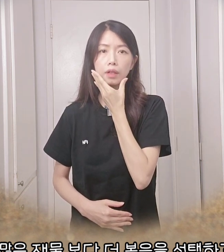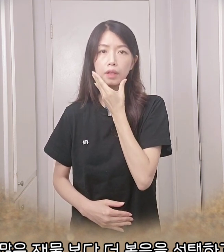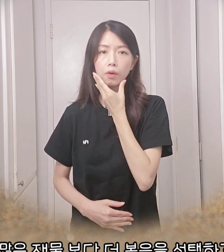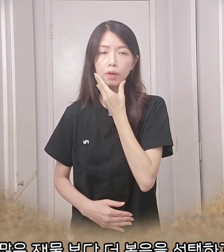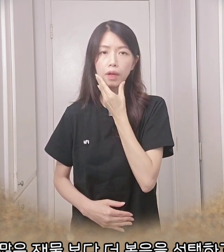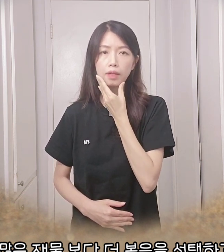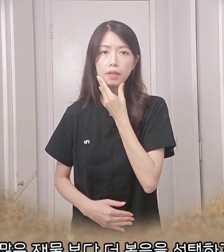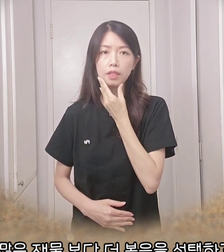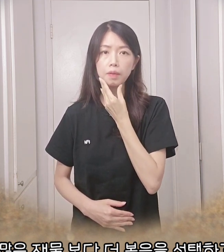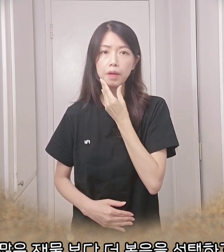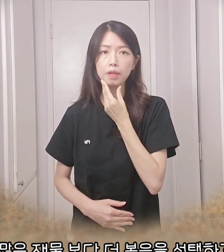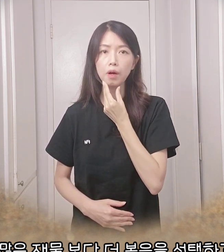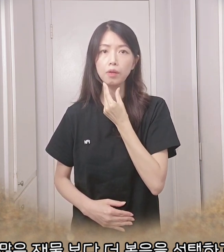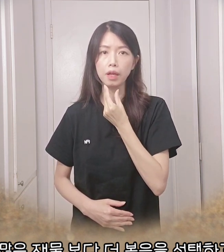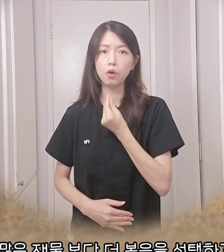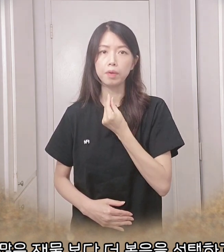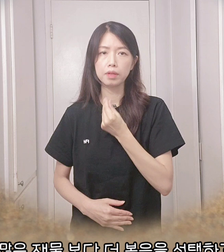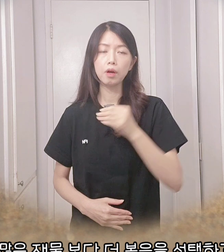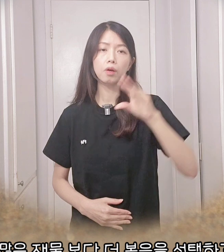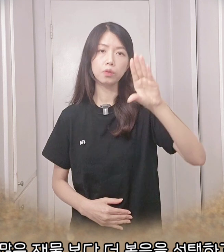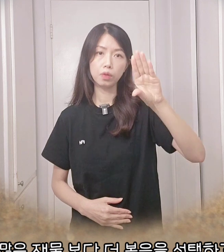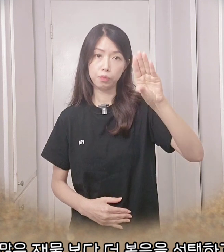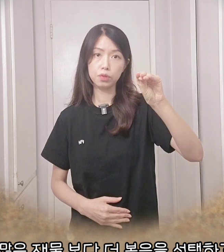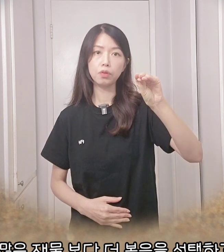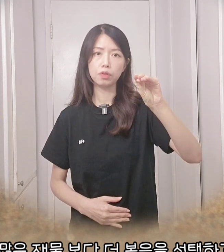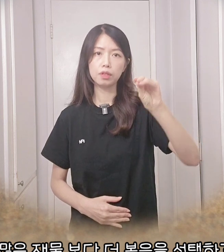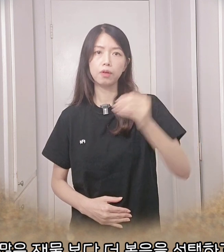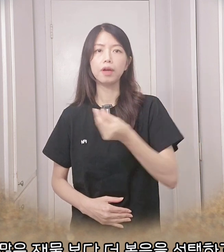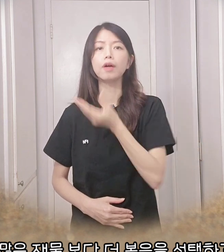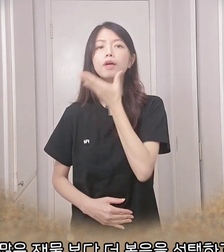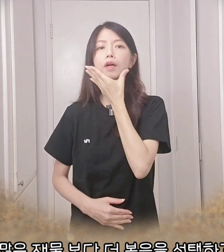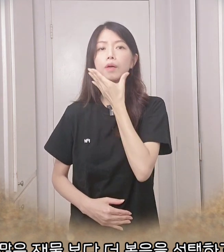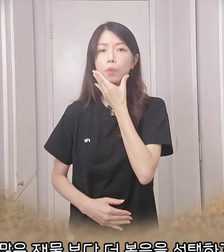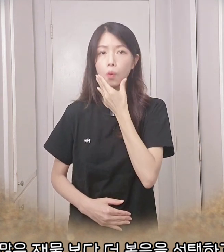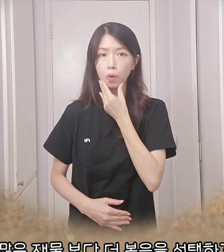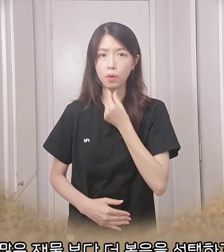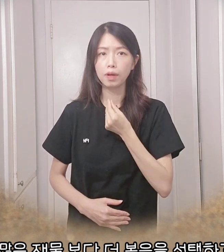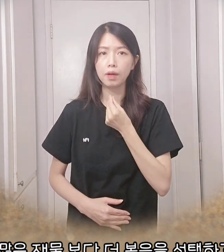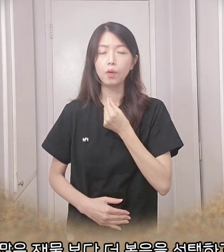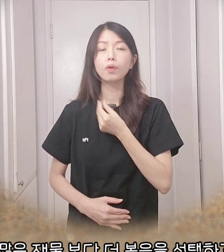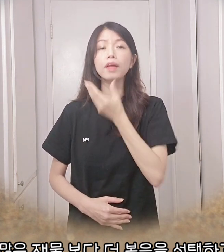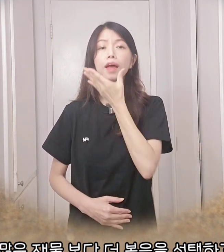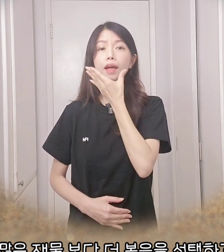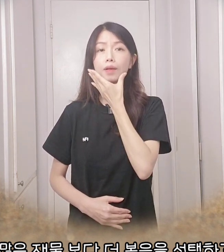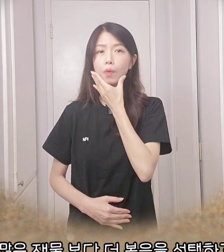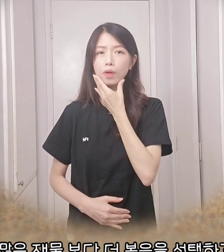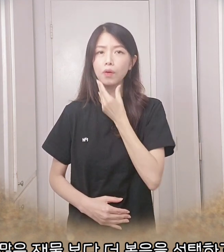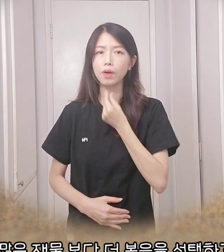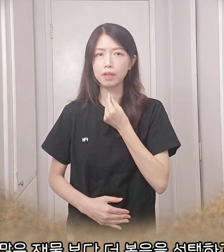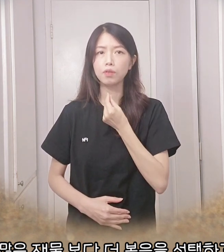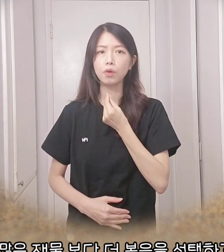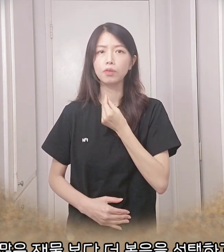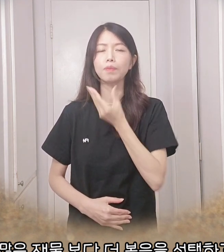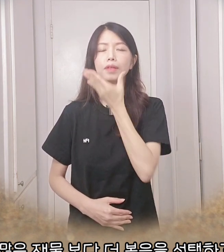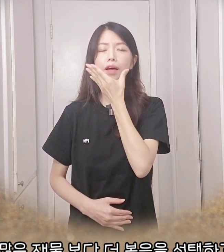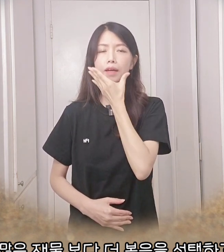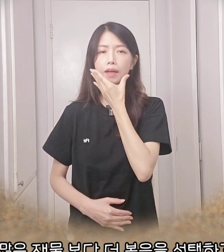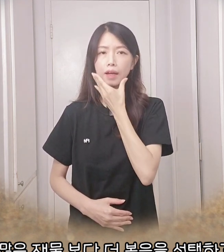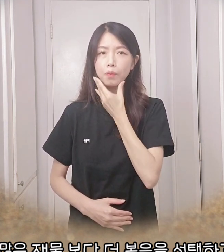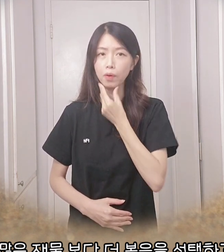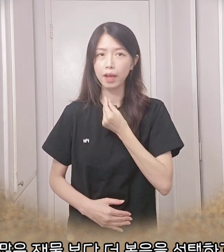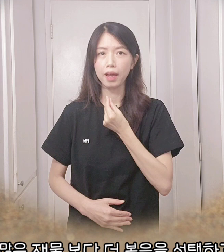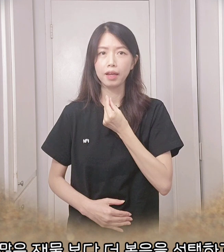턱을 이렇게 스치면서 내려오면서 손을 붙여주시는 거예요. 복 혹은 행복이라고 하는 뜻의 수어도